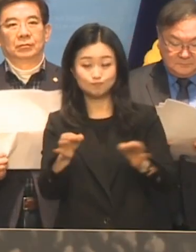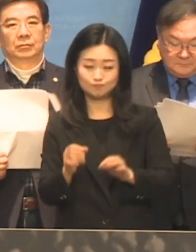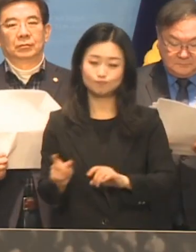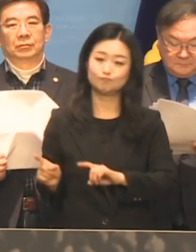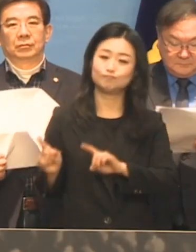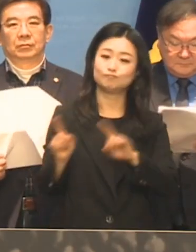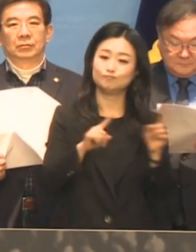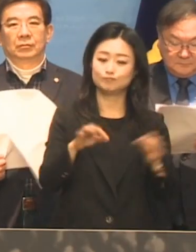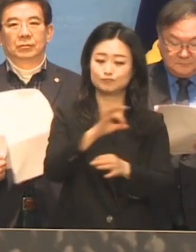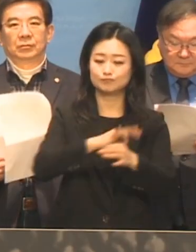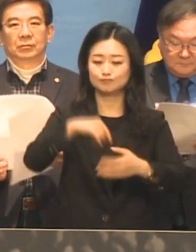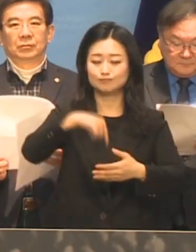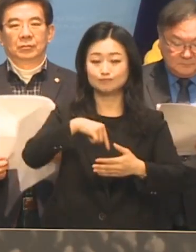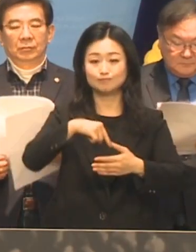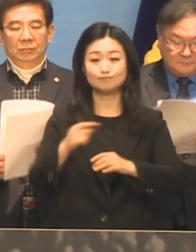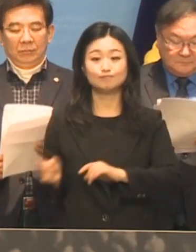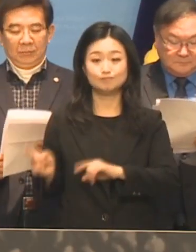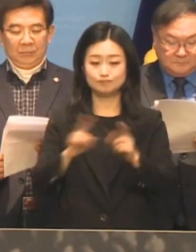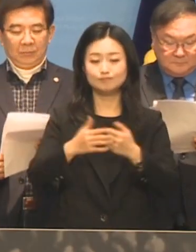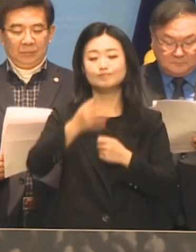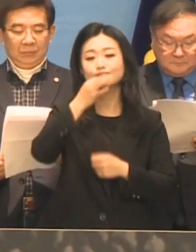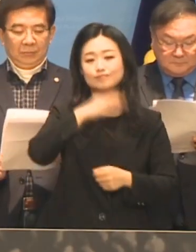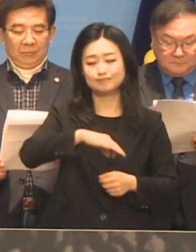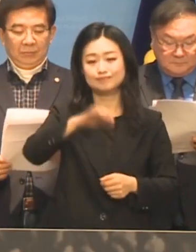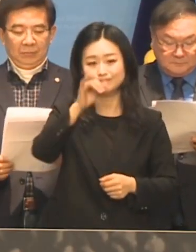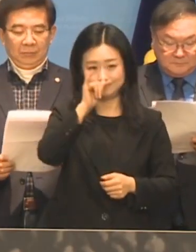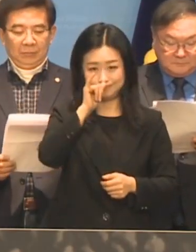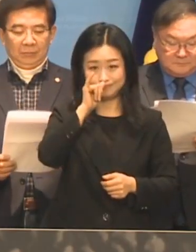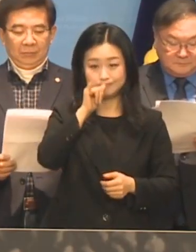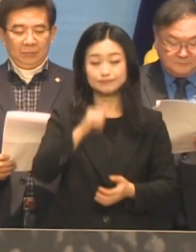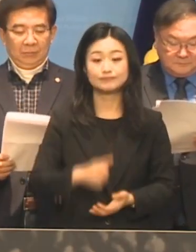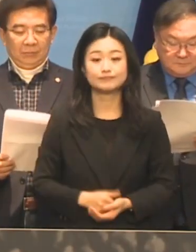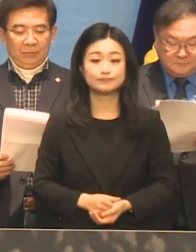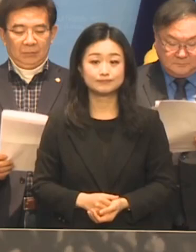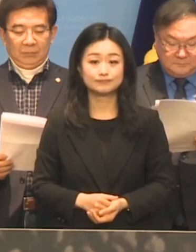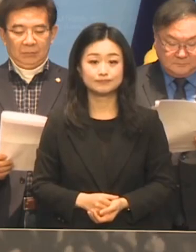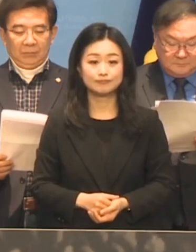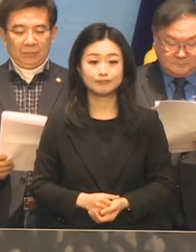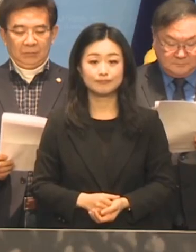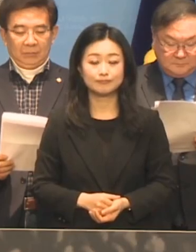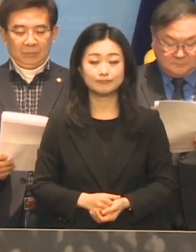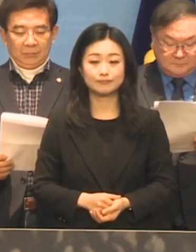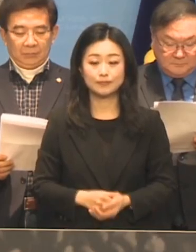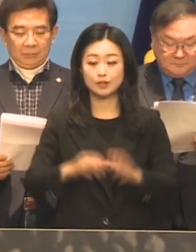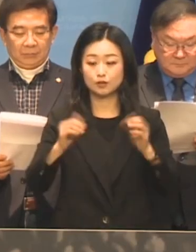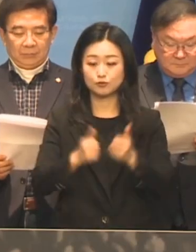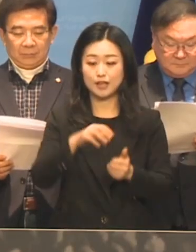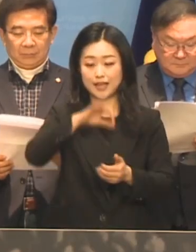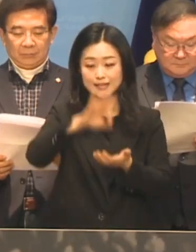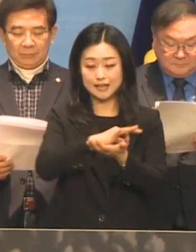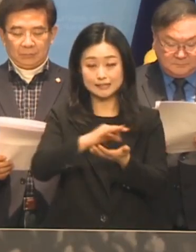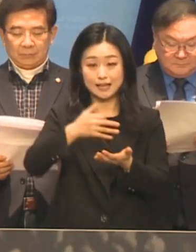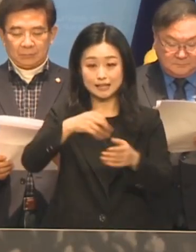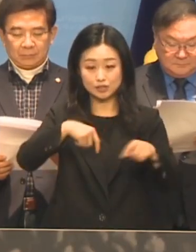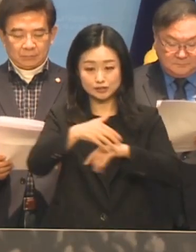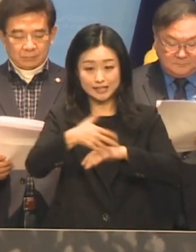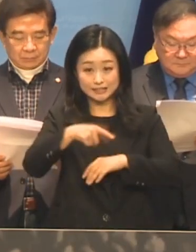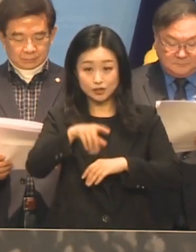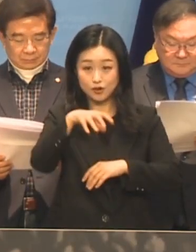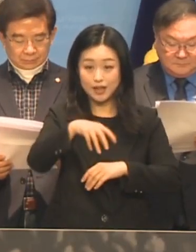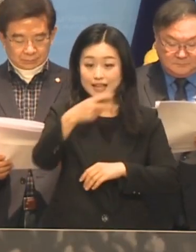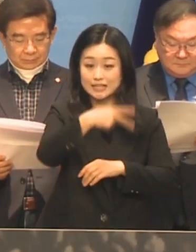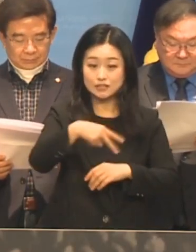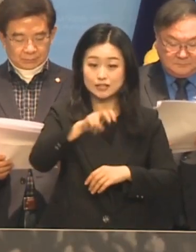하고 내수 회복에도 많은 도움이 된 것은 주지의 사실입니다. 실제 국회 예산정책처가